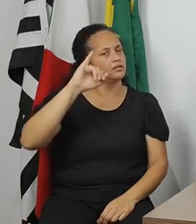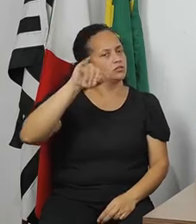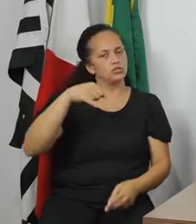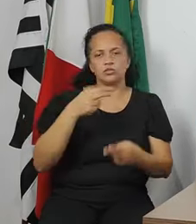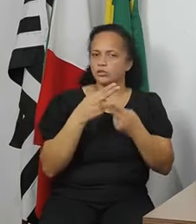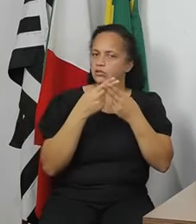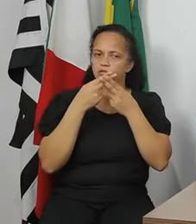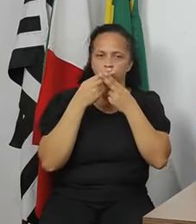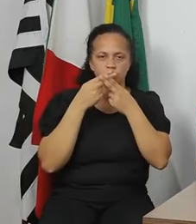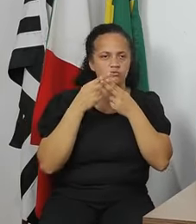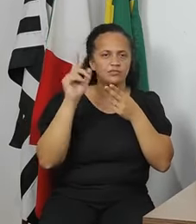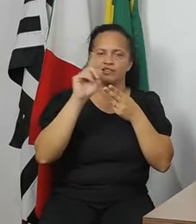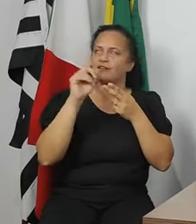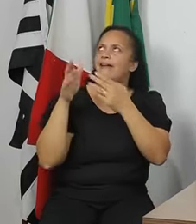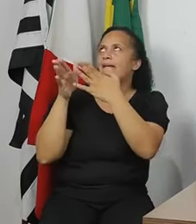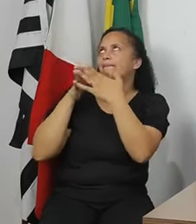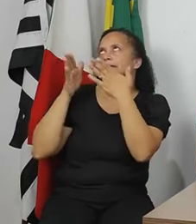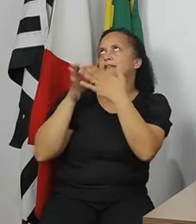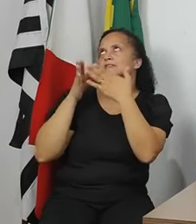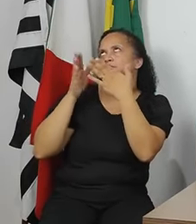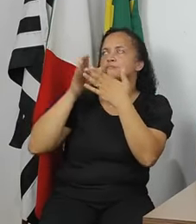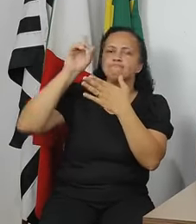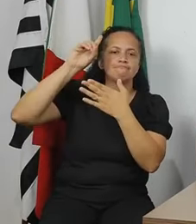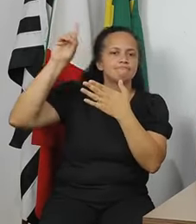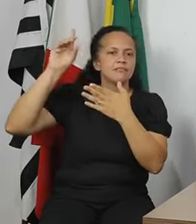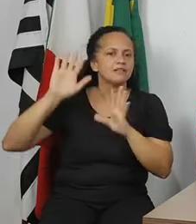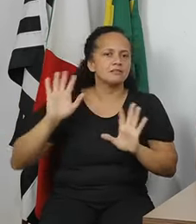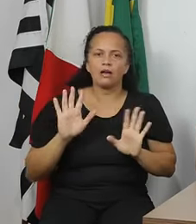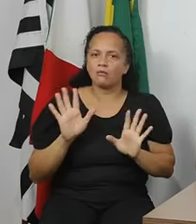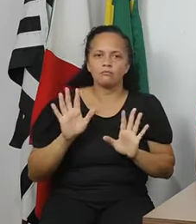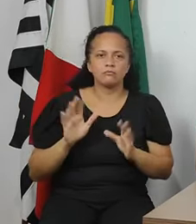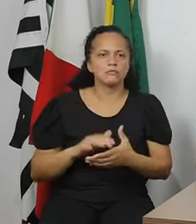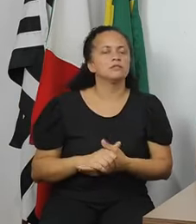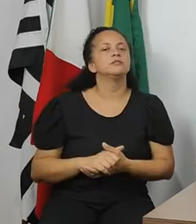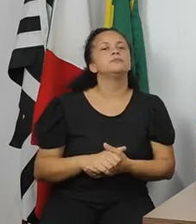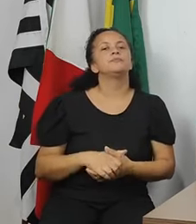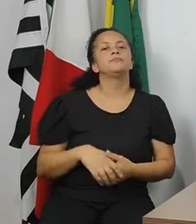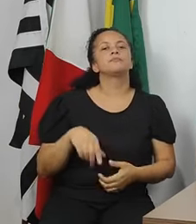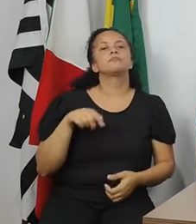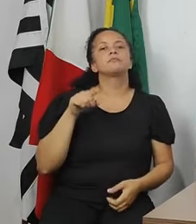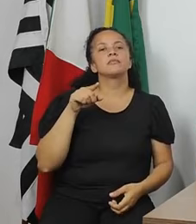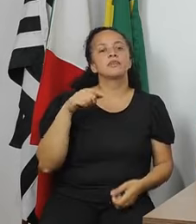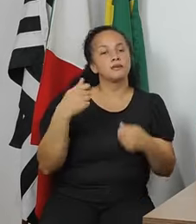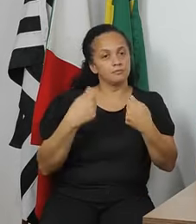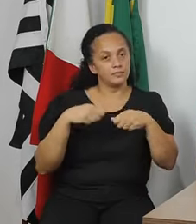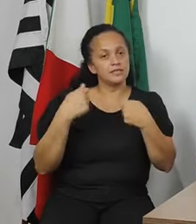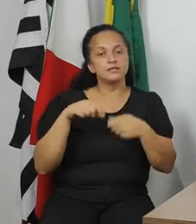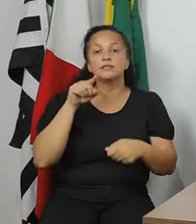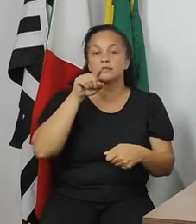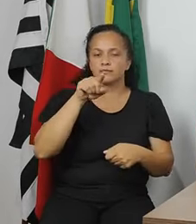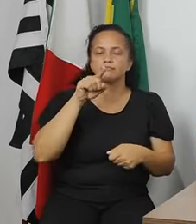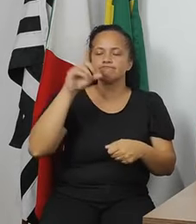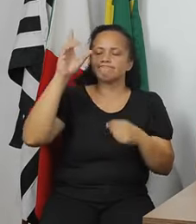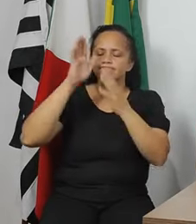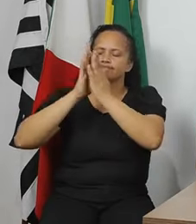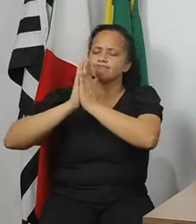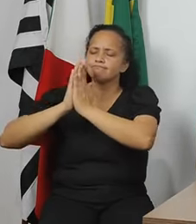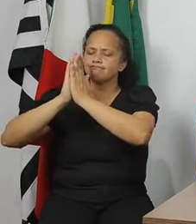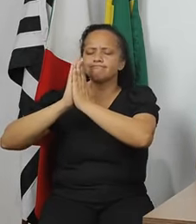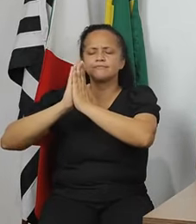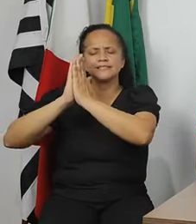uma forma de petição a Deus. O jejum, ele tem que ser uma forma de devoção a Deus,